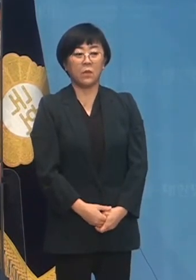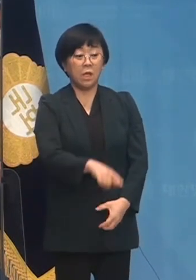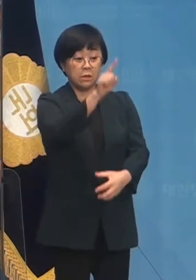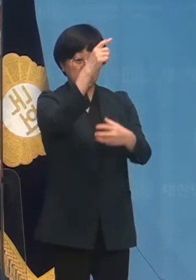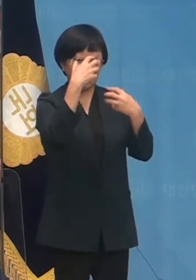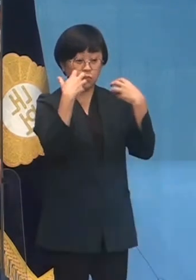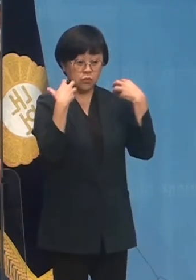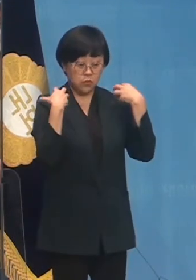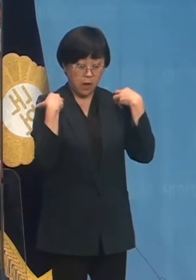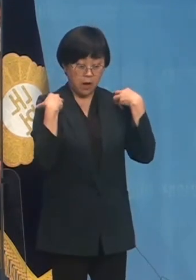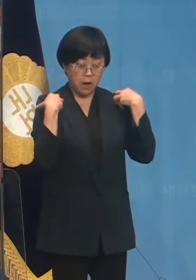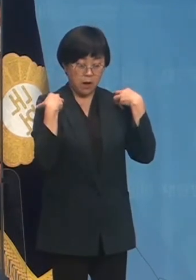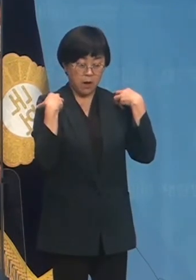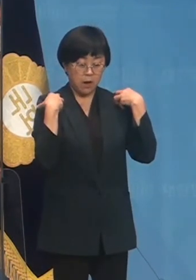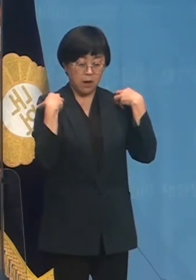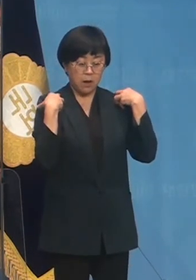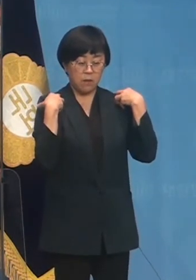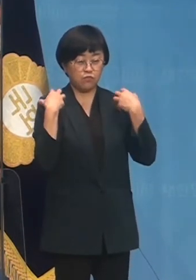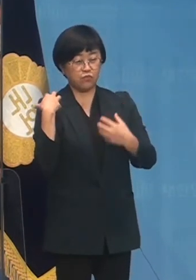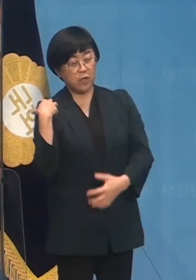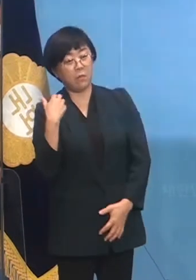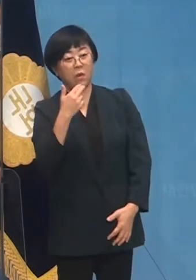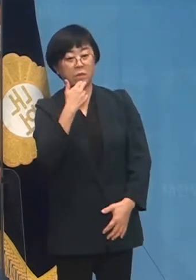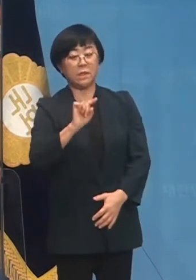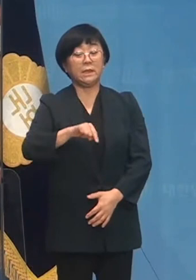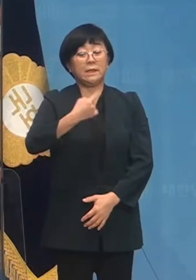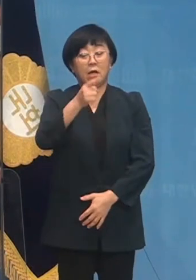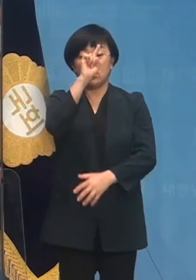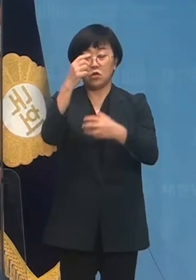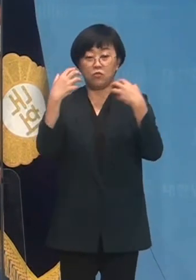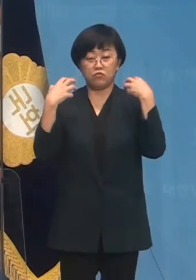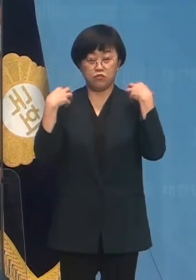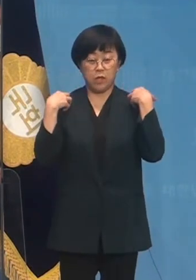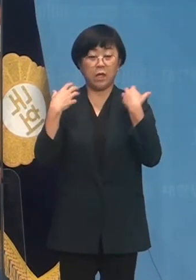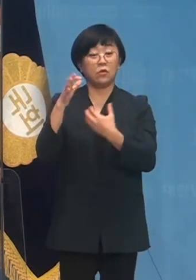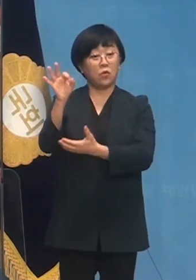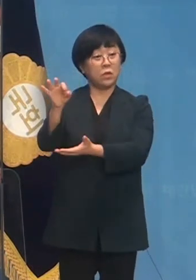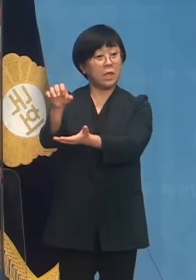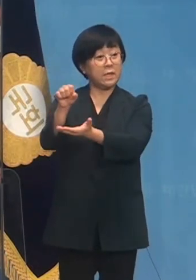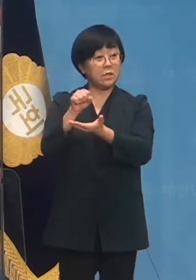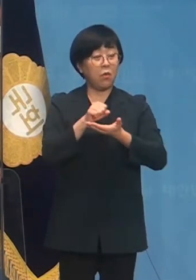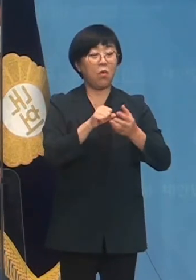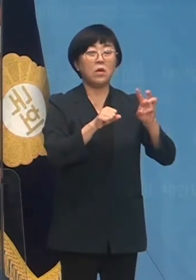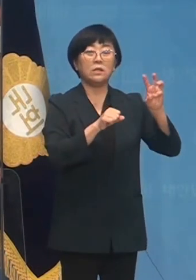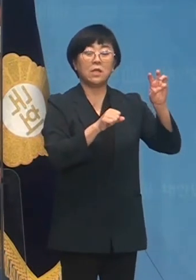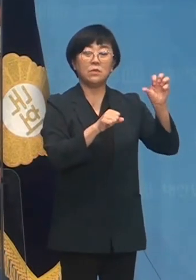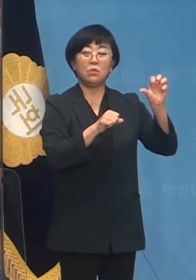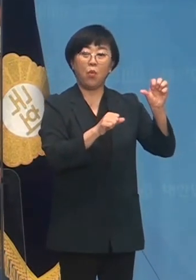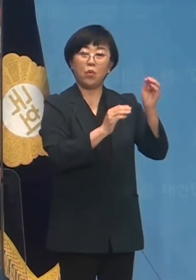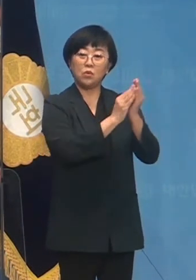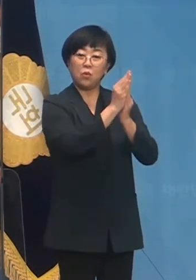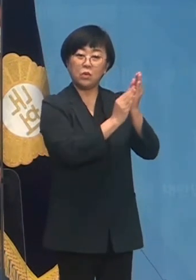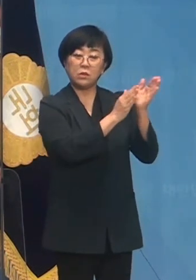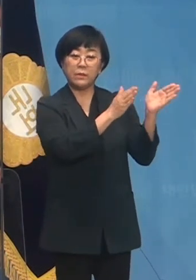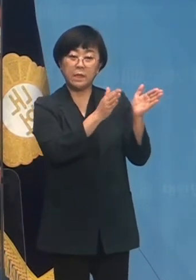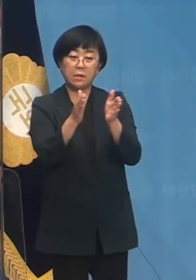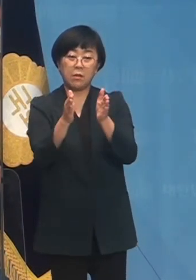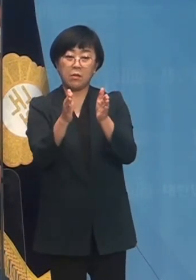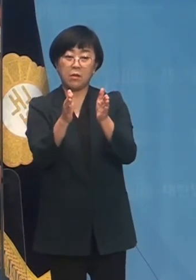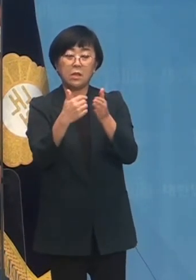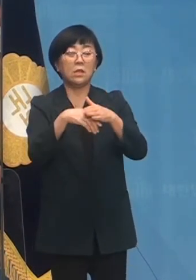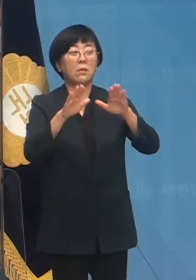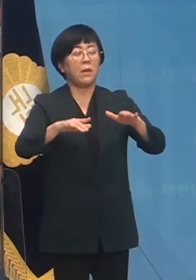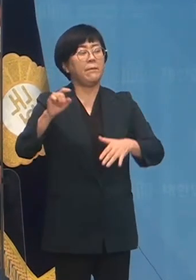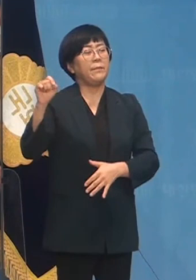정부가 부담을 갖지 않고 차기 정부의 재원으로 35조 원을 마련해서